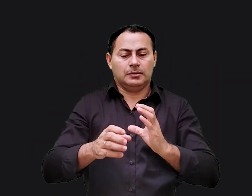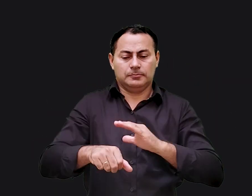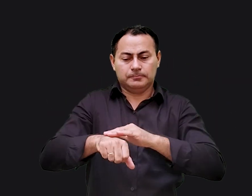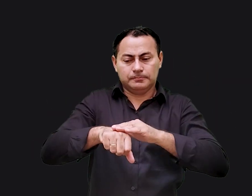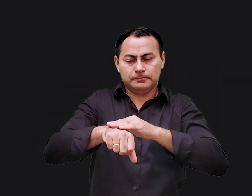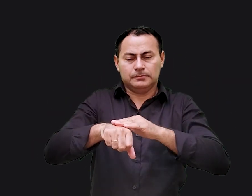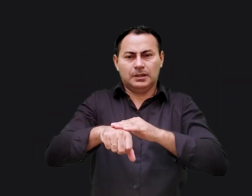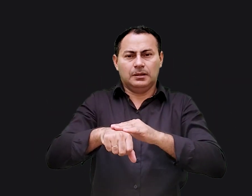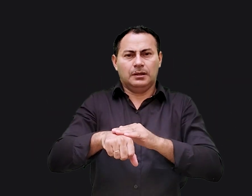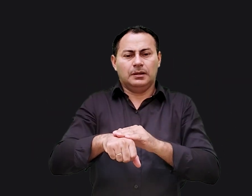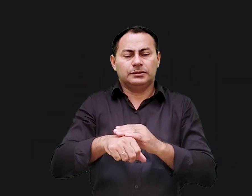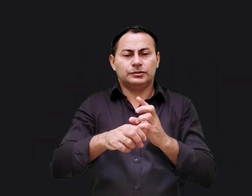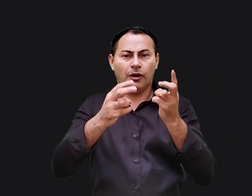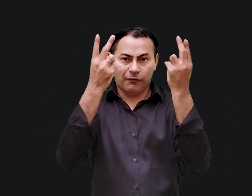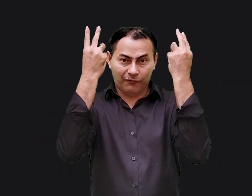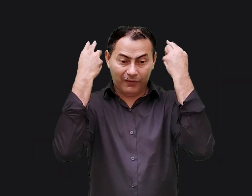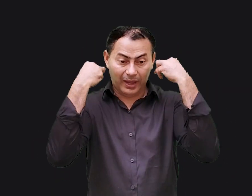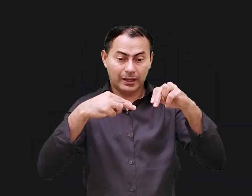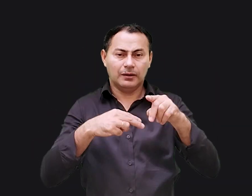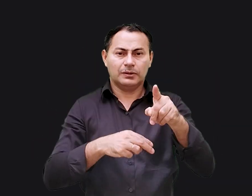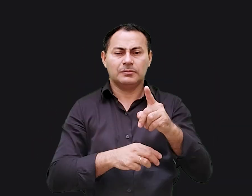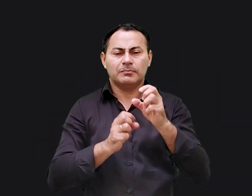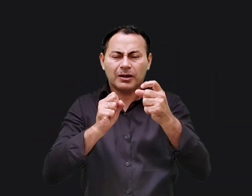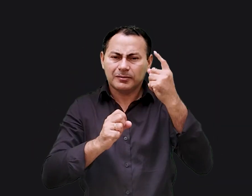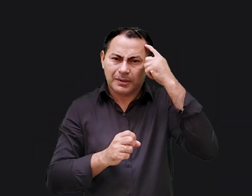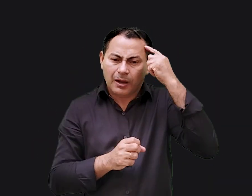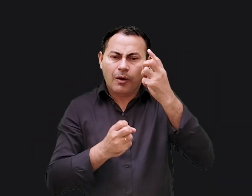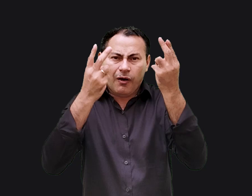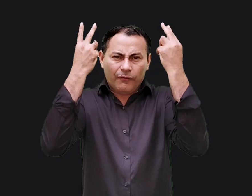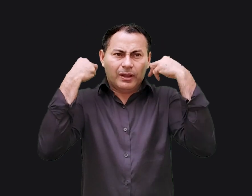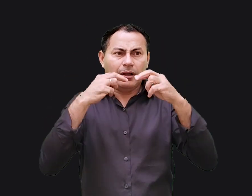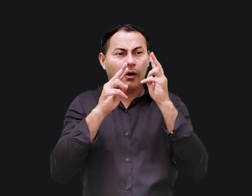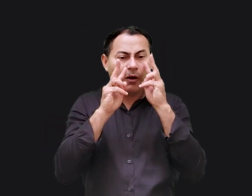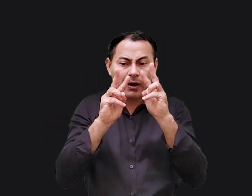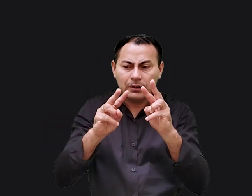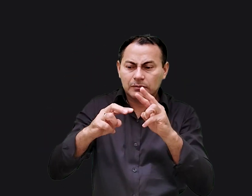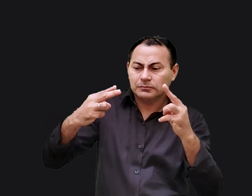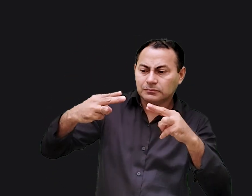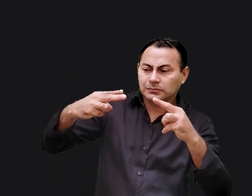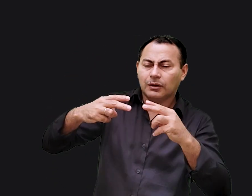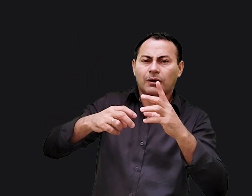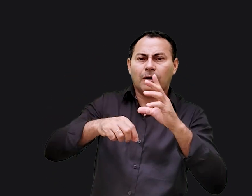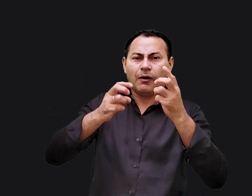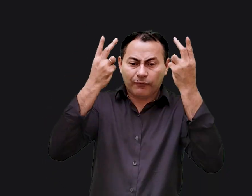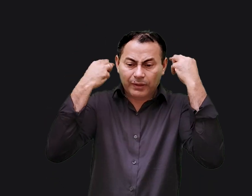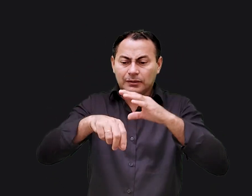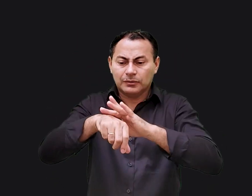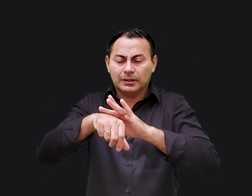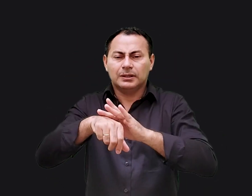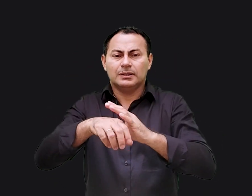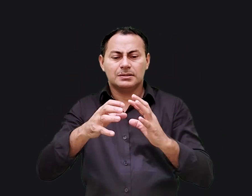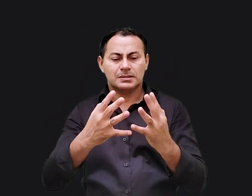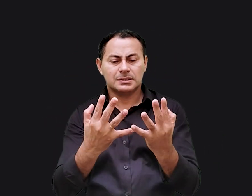é a conversa de ovelha. Nele você pode imaginar uma ovelhinha olhando para outra ovelhinha doente através da